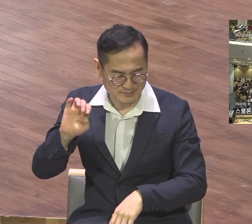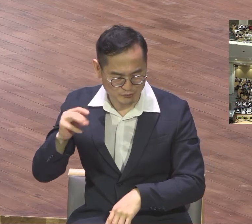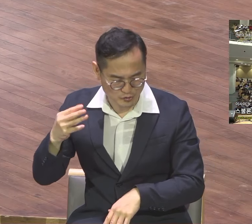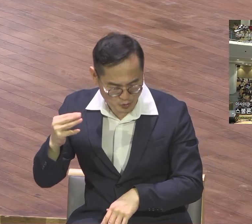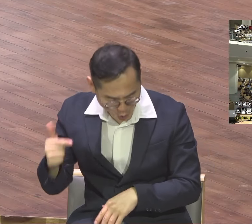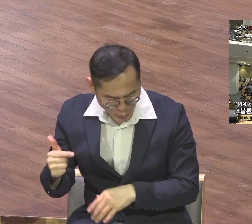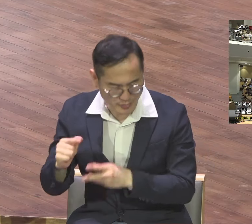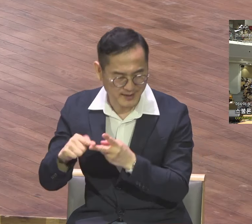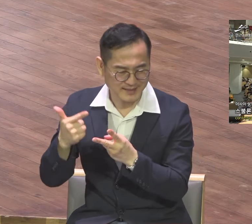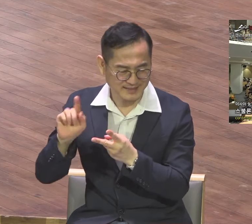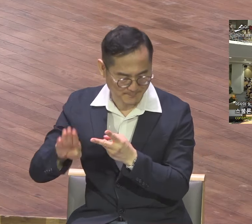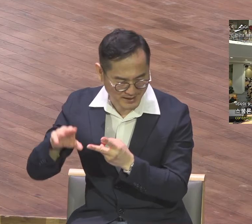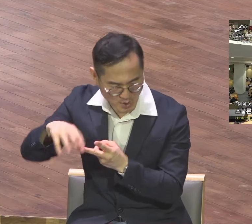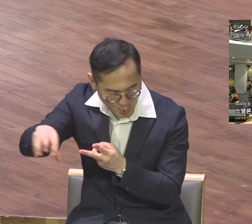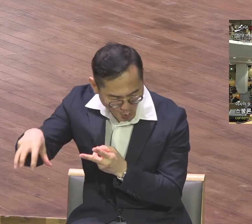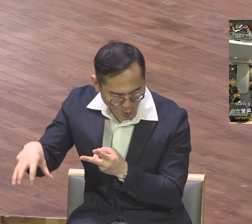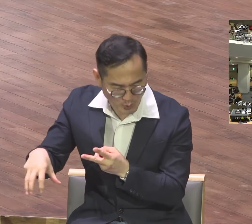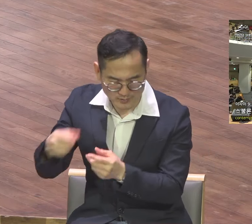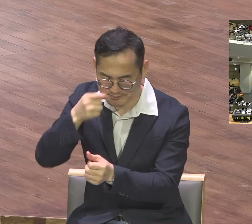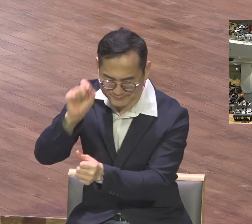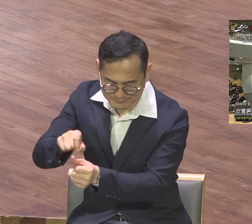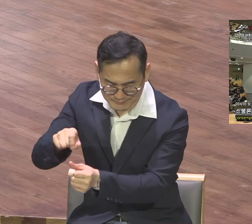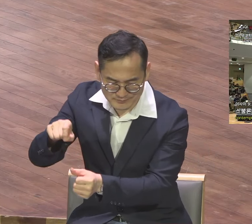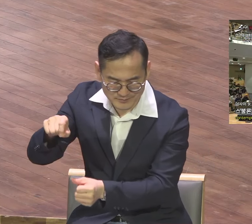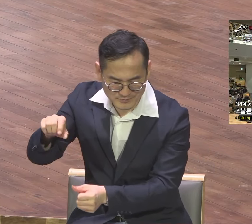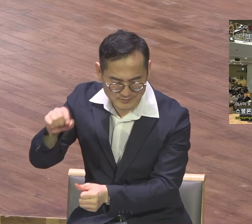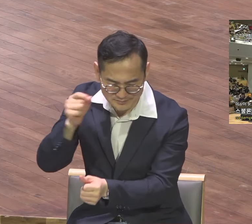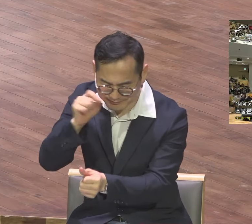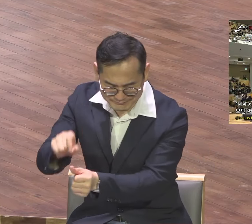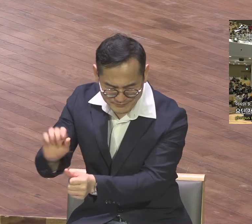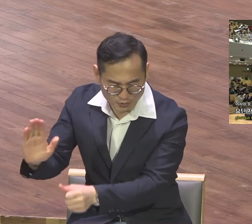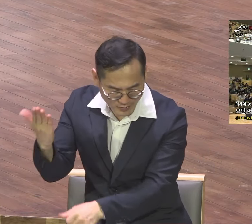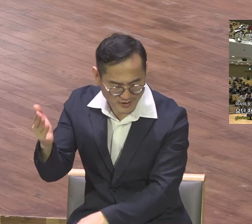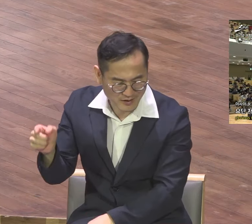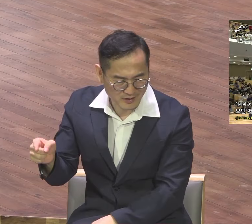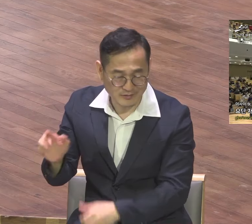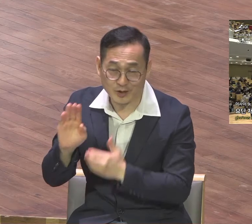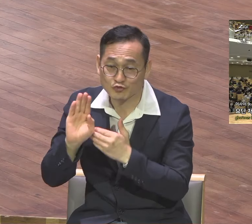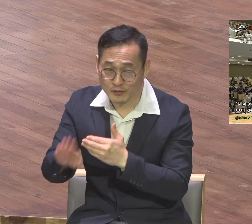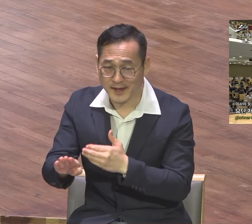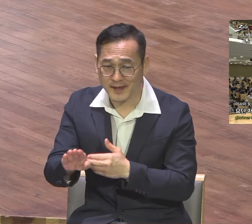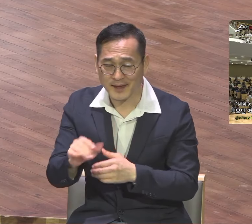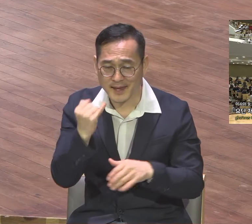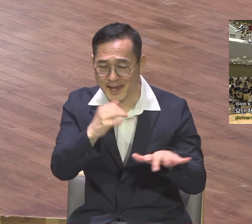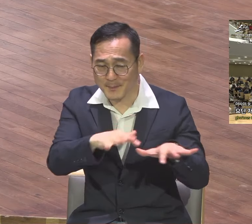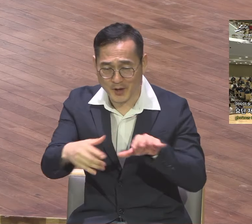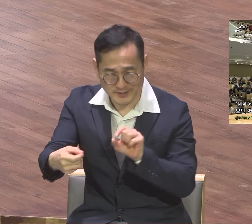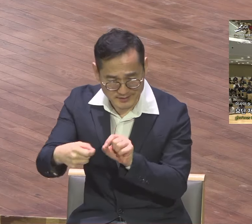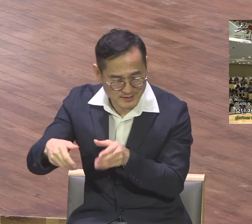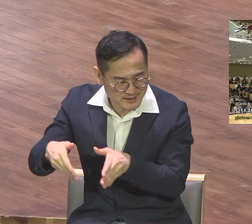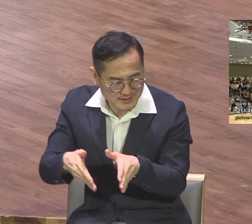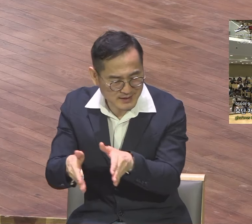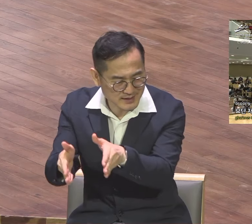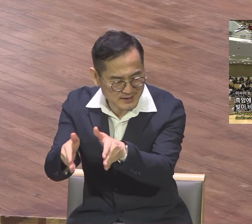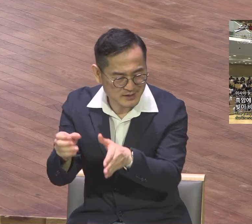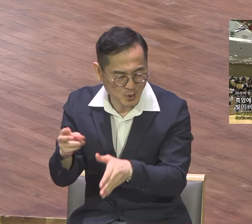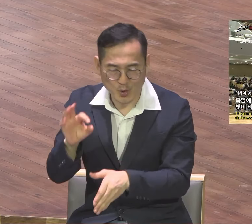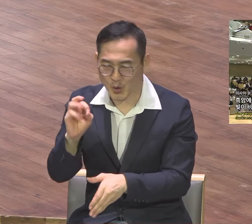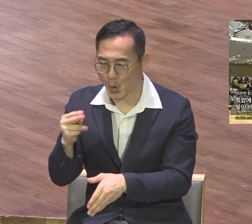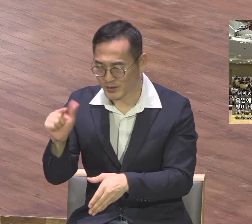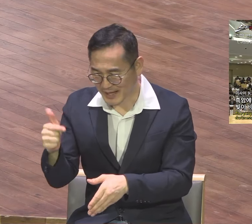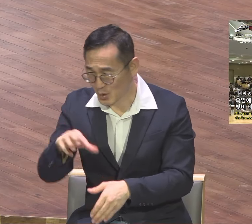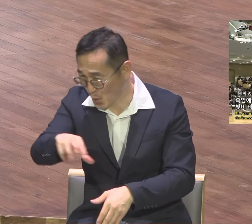납달리 땅이 멸시를 당하게 하셨더니 후에는 해변길과 요단 저쪽 이방의 갈릴리를 영화롭게